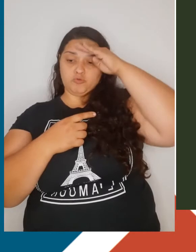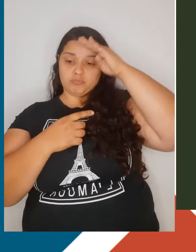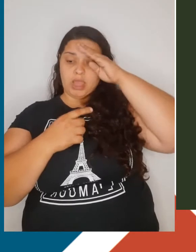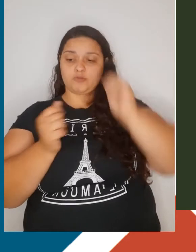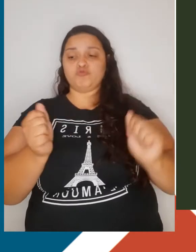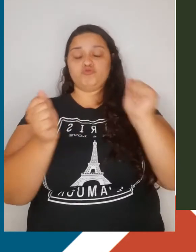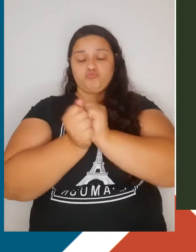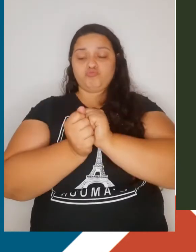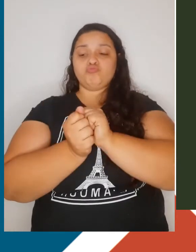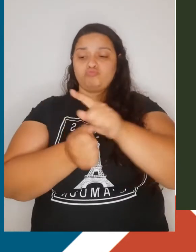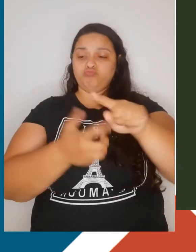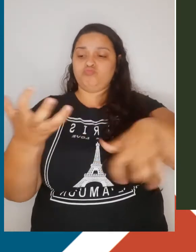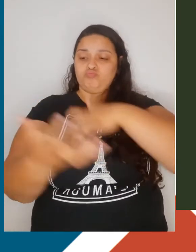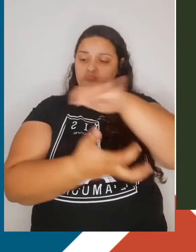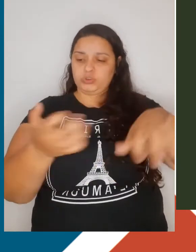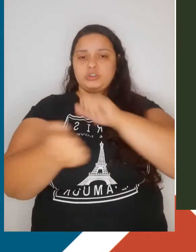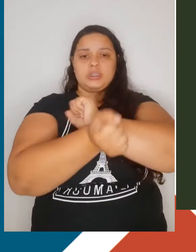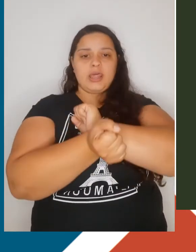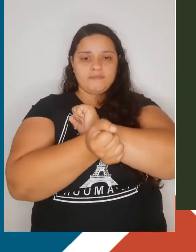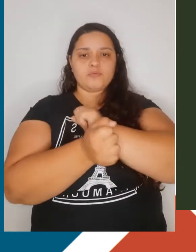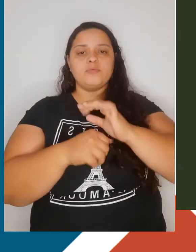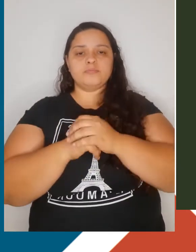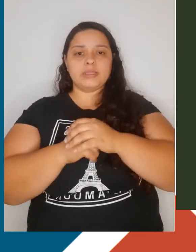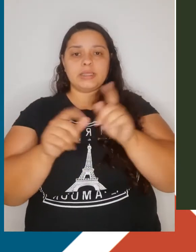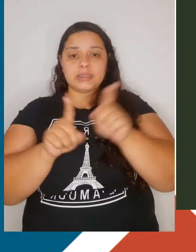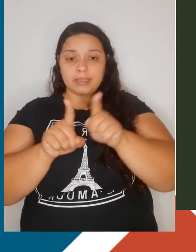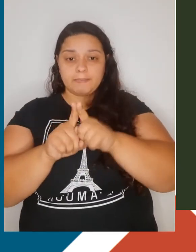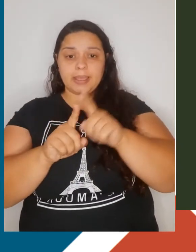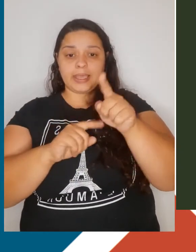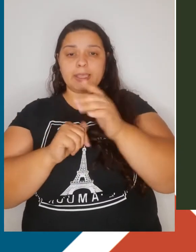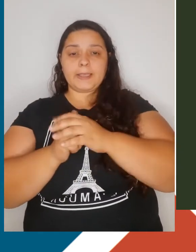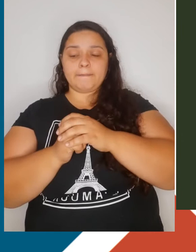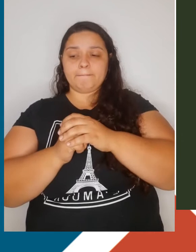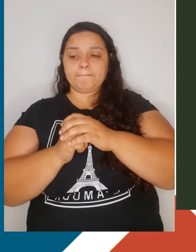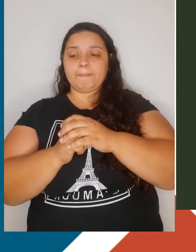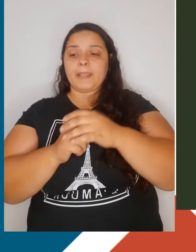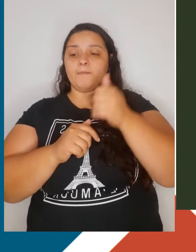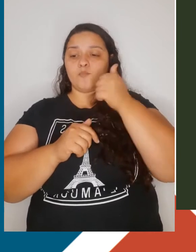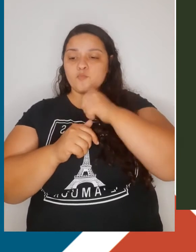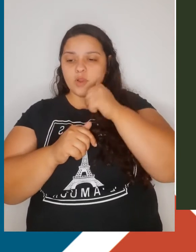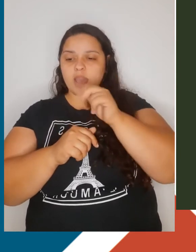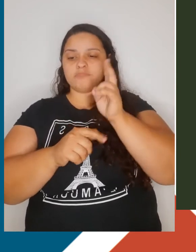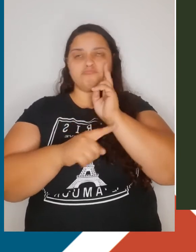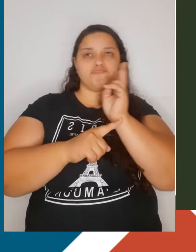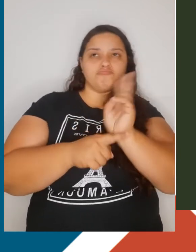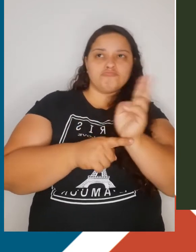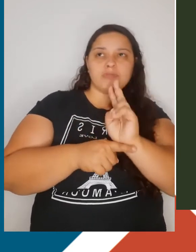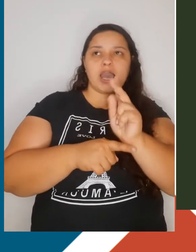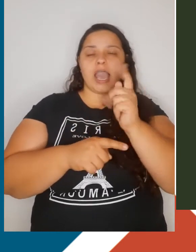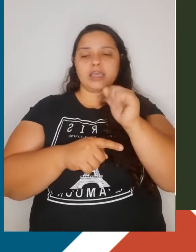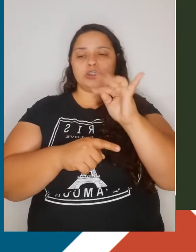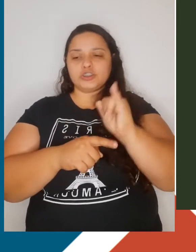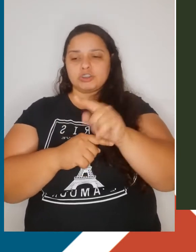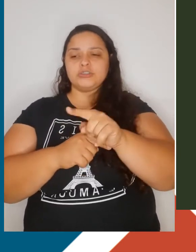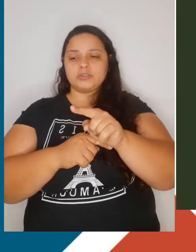Lamartinière, soldada que lutou junto às tropas revolucionárias dos escravizados, e Henriette Saint-Marc, espiã e